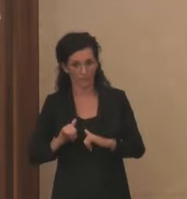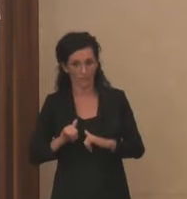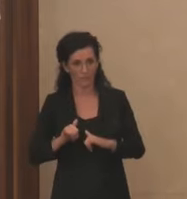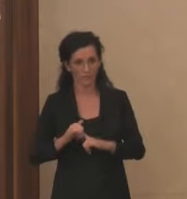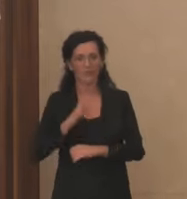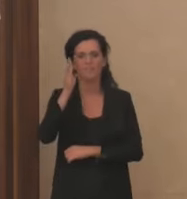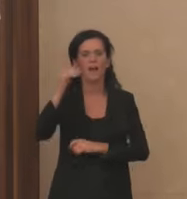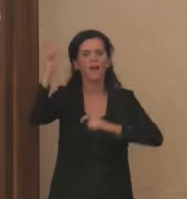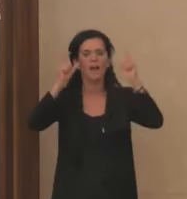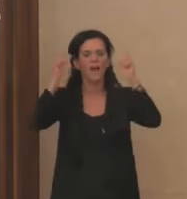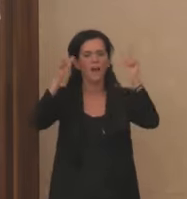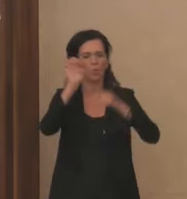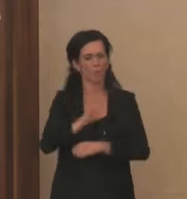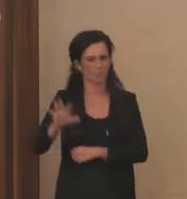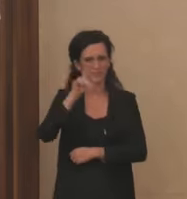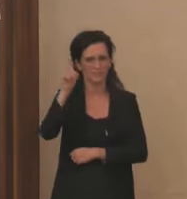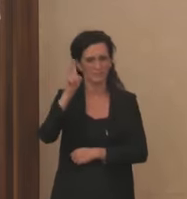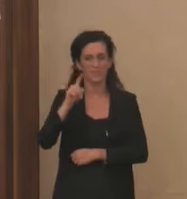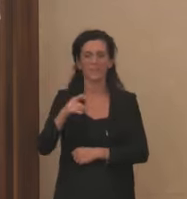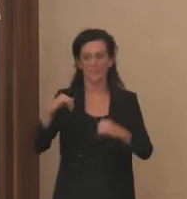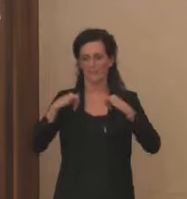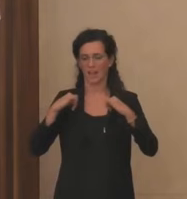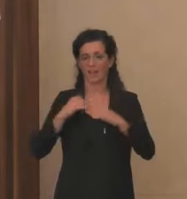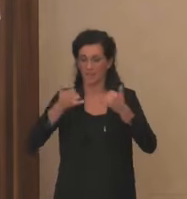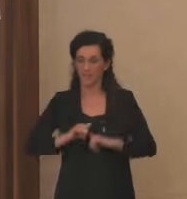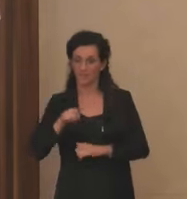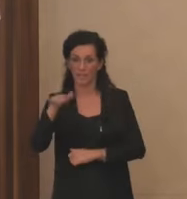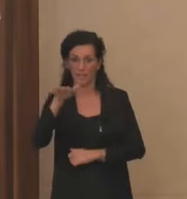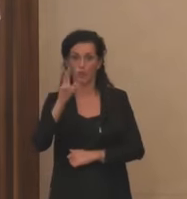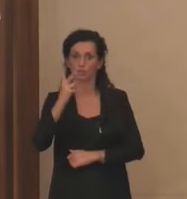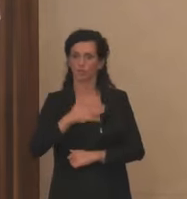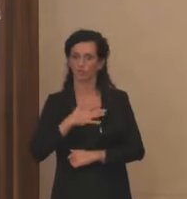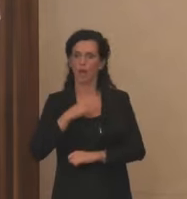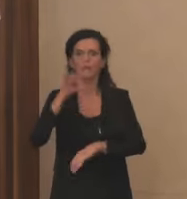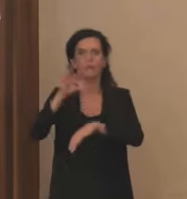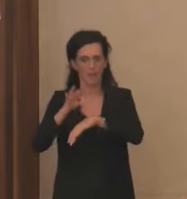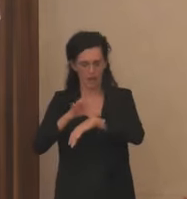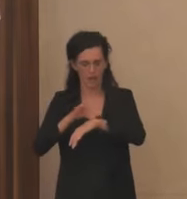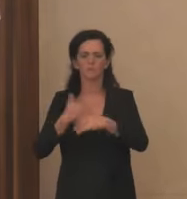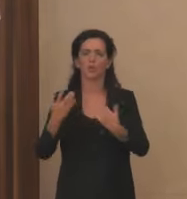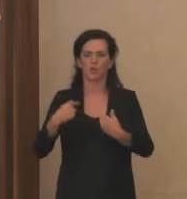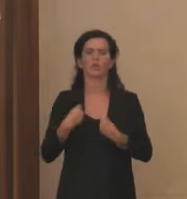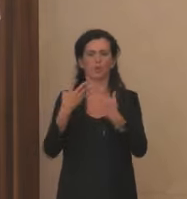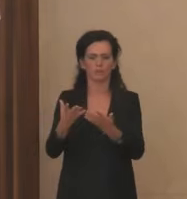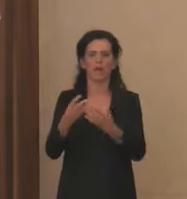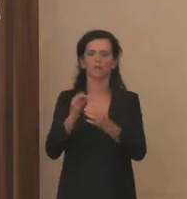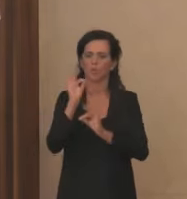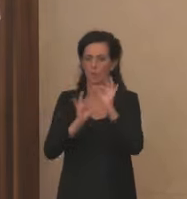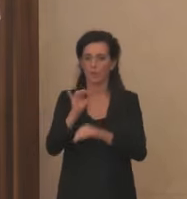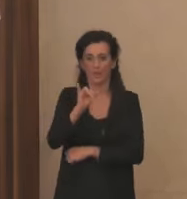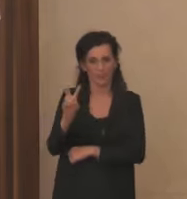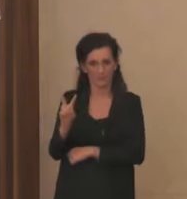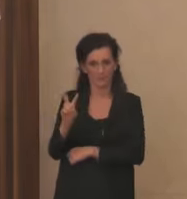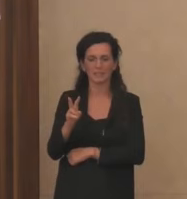a Euro Disney in vacanze, il figlio 12 anni è ammalato, allora io ho dato la cura con l'ivermectina al figlio e al